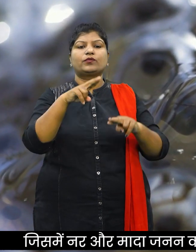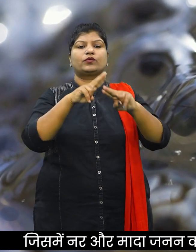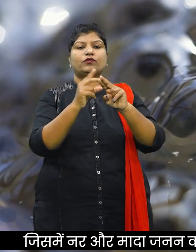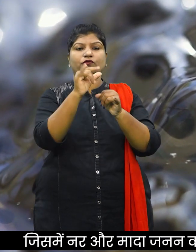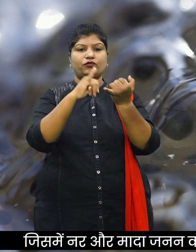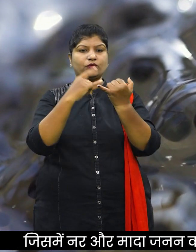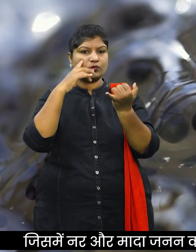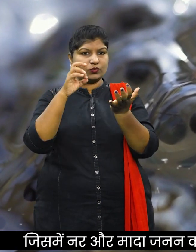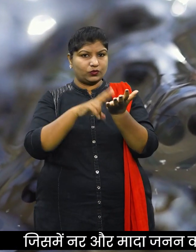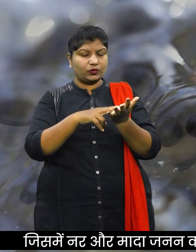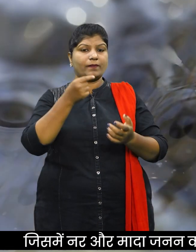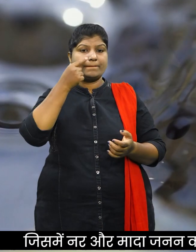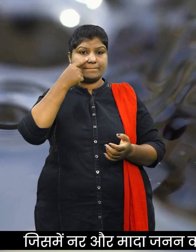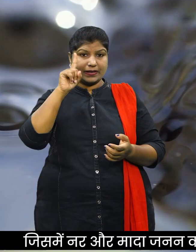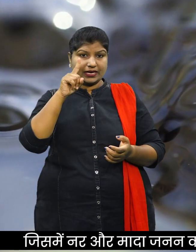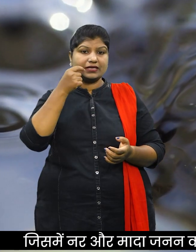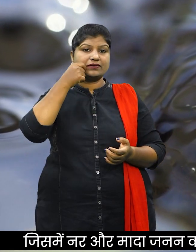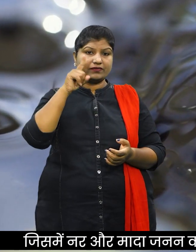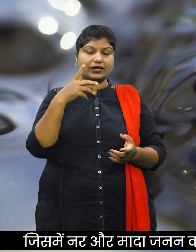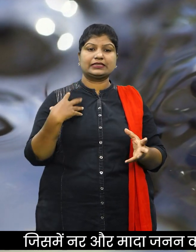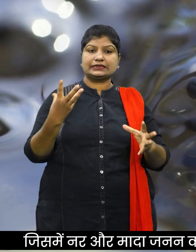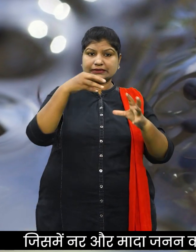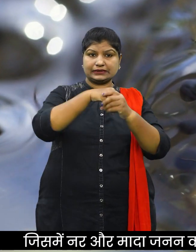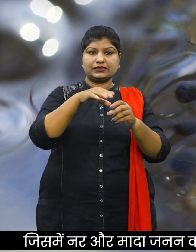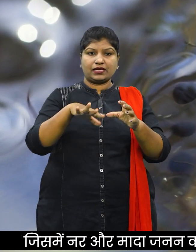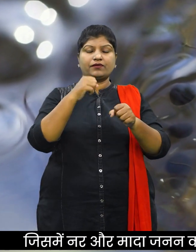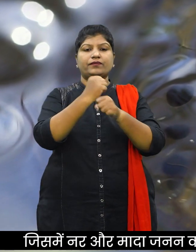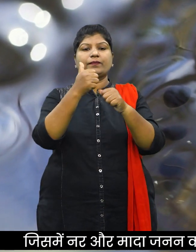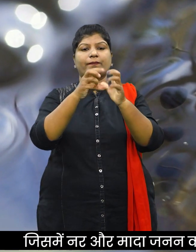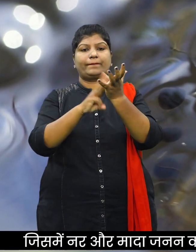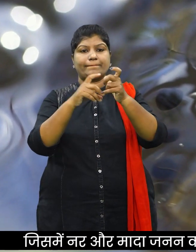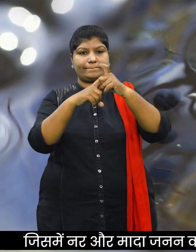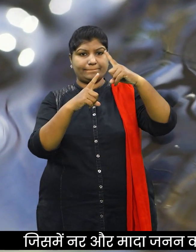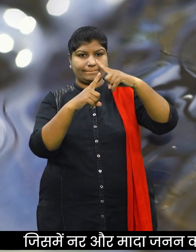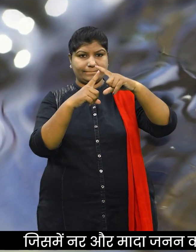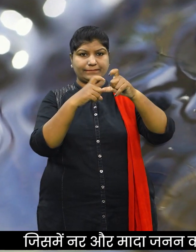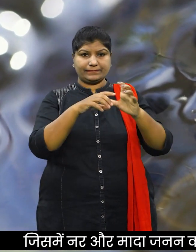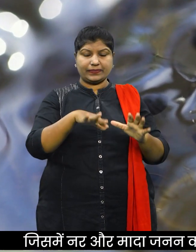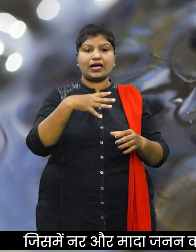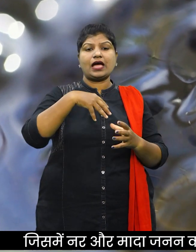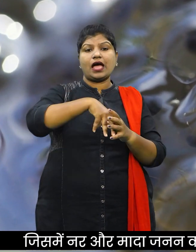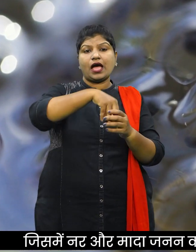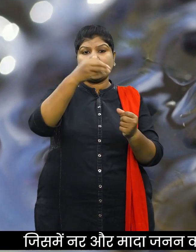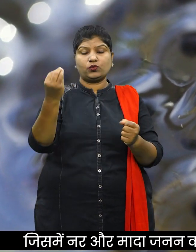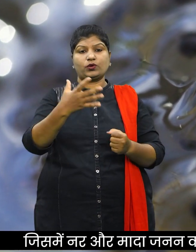जिसमें नर और मादा जनन कोशियों का मिलन मादा के शरीर के बाहर होता